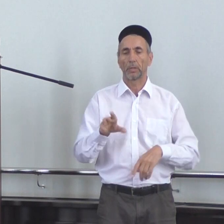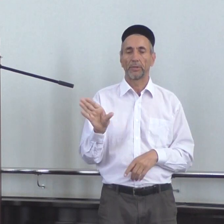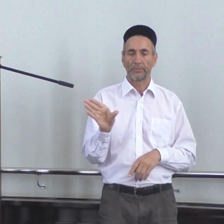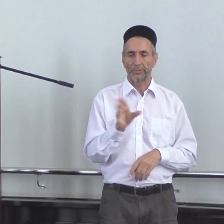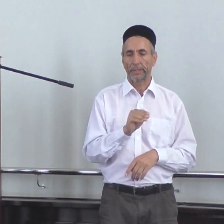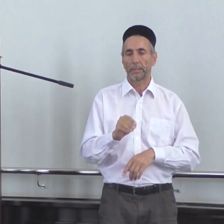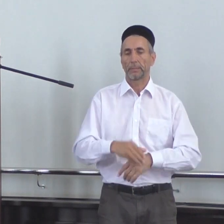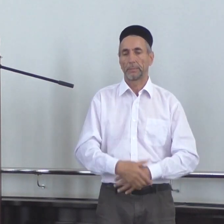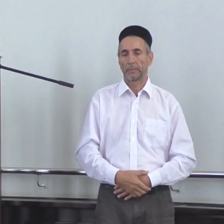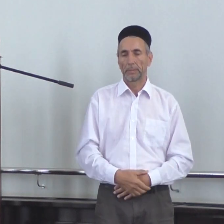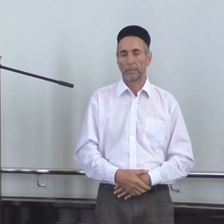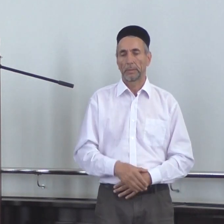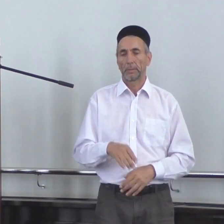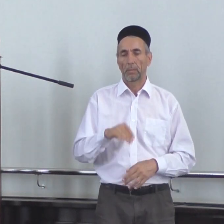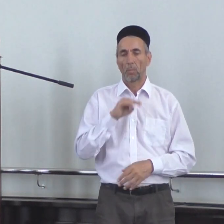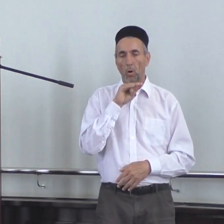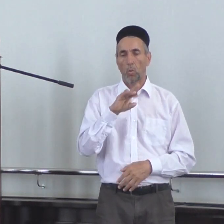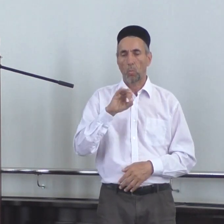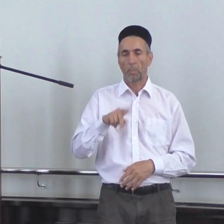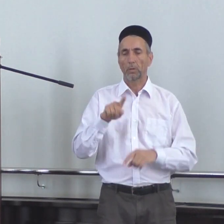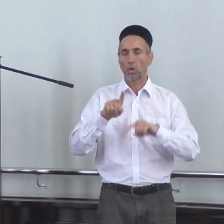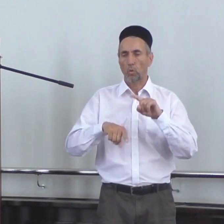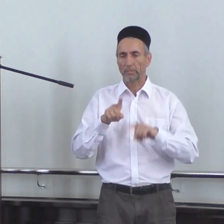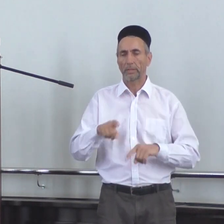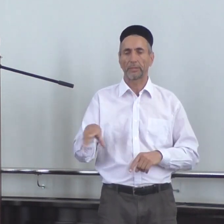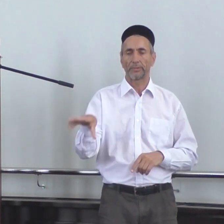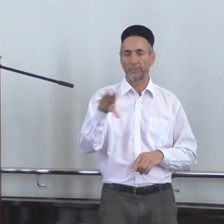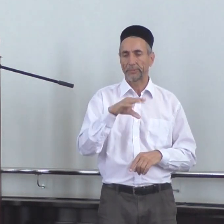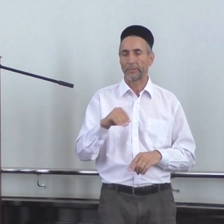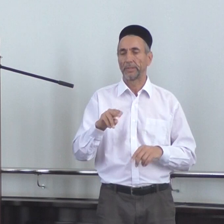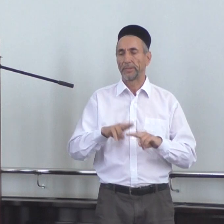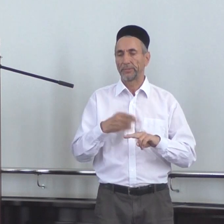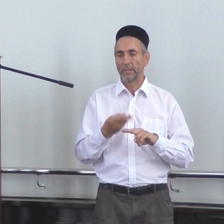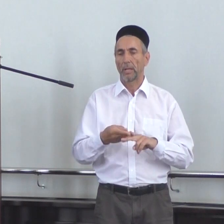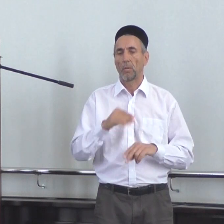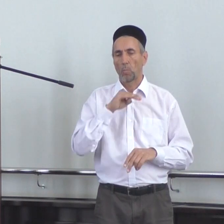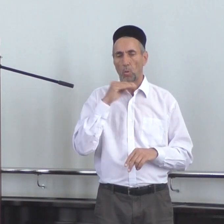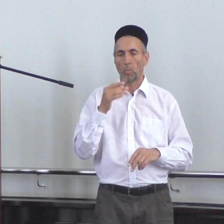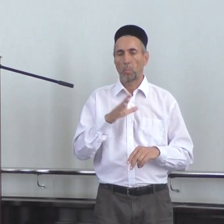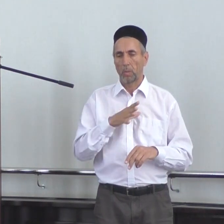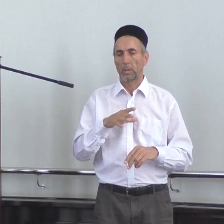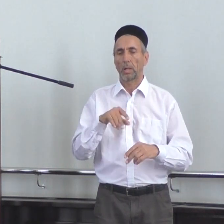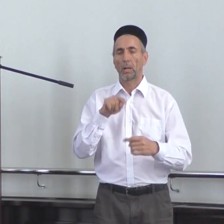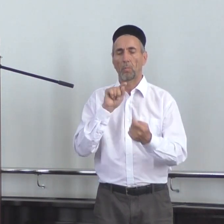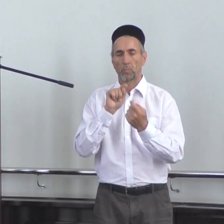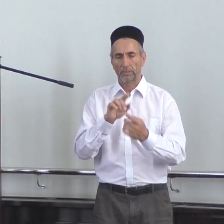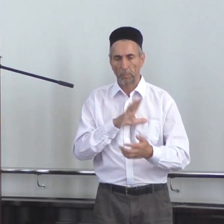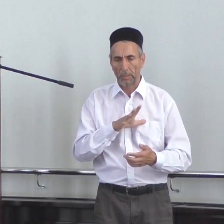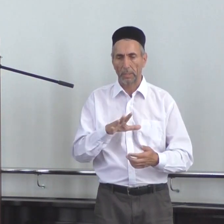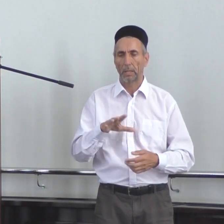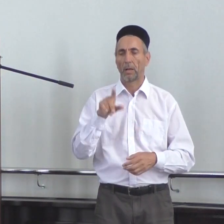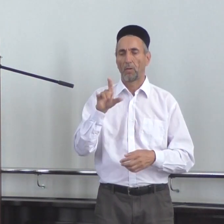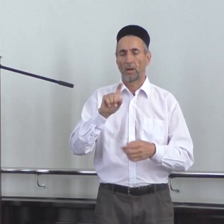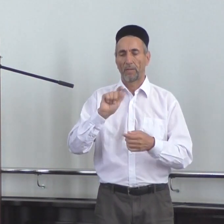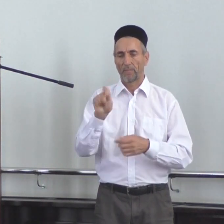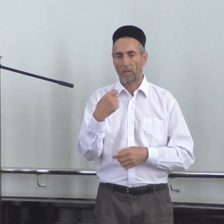Куаннар пәйгамбәрне. Ташлар белән атканнар. Канга баткан пәйгамбәр